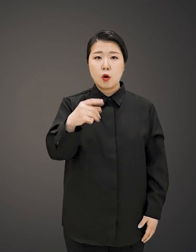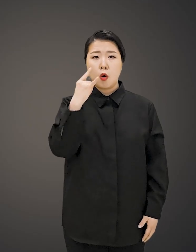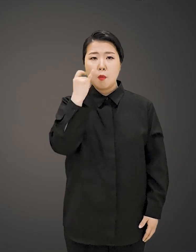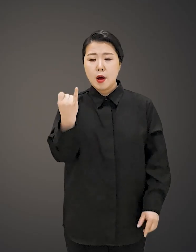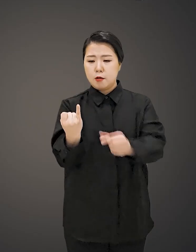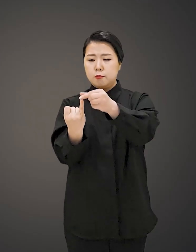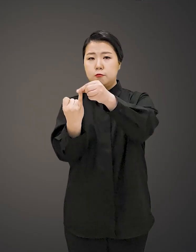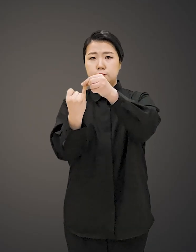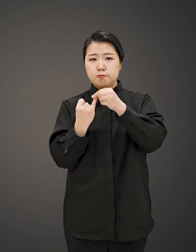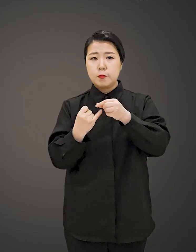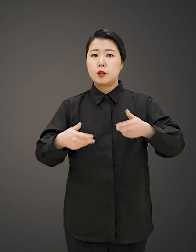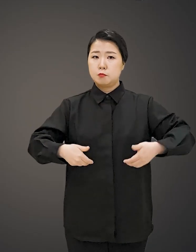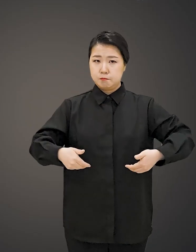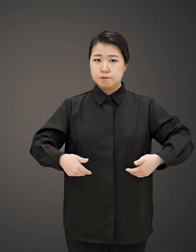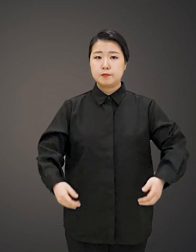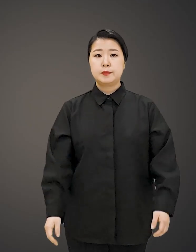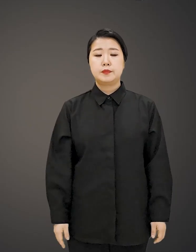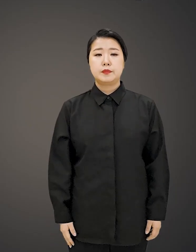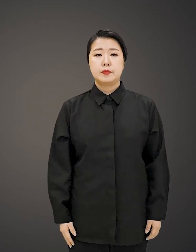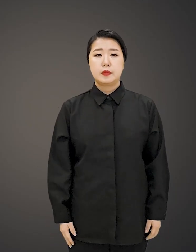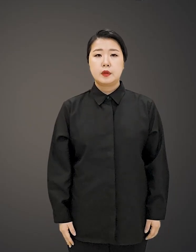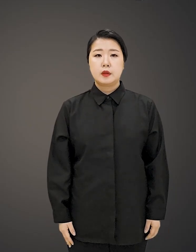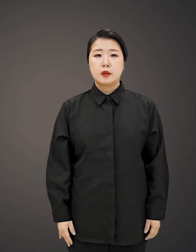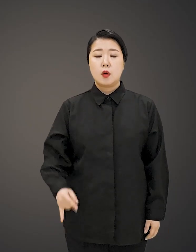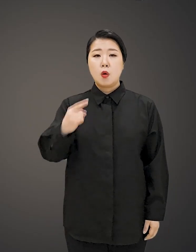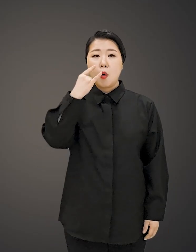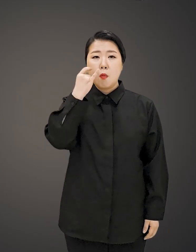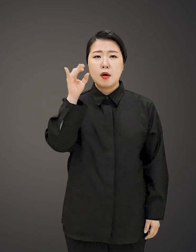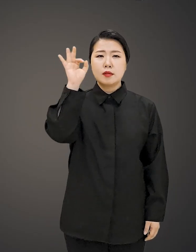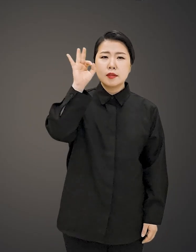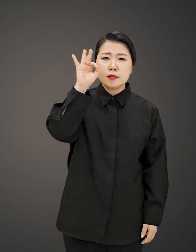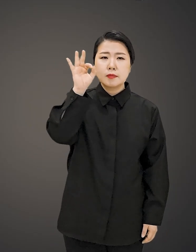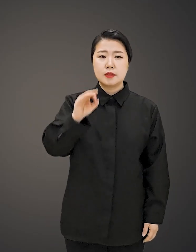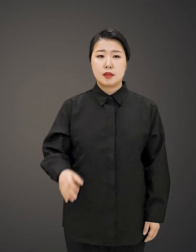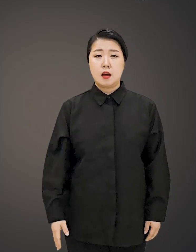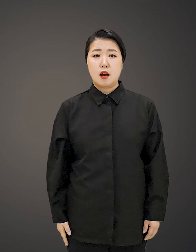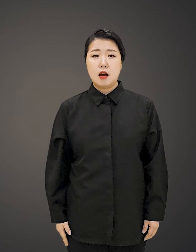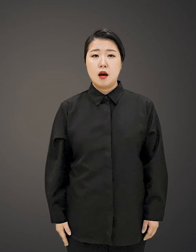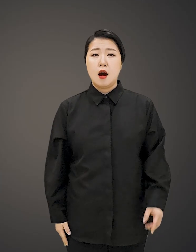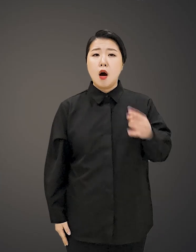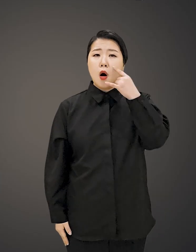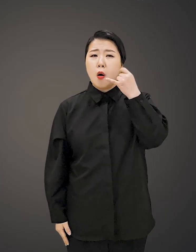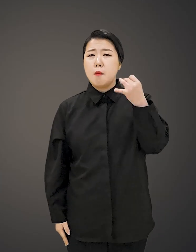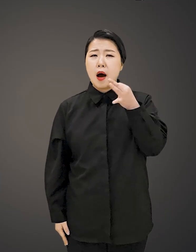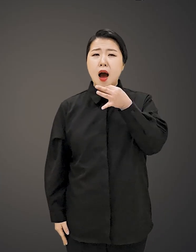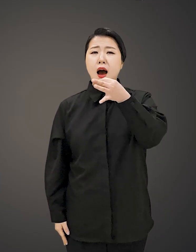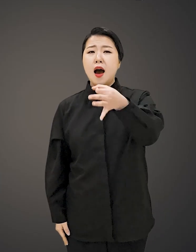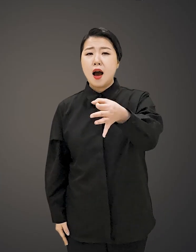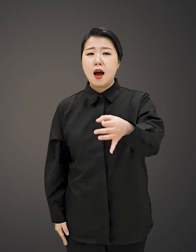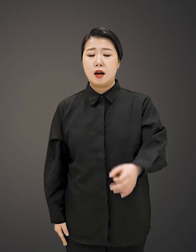엄마를 구해야 한다. 엄마를 찾습니다. 엄마,